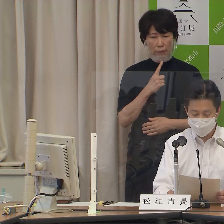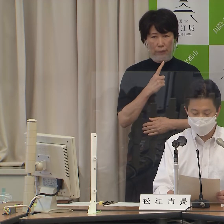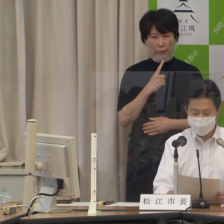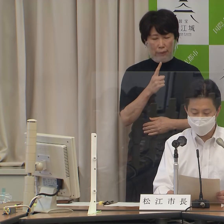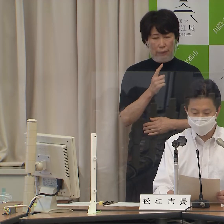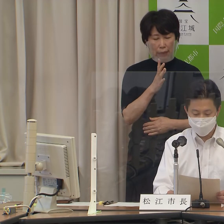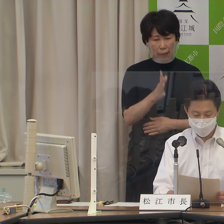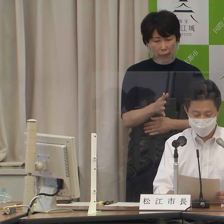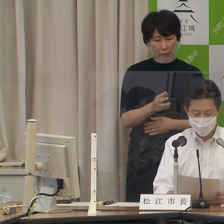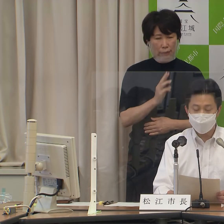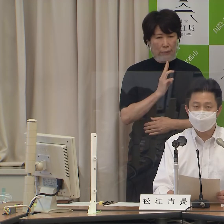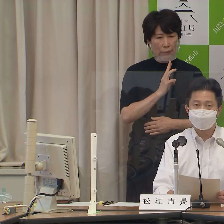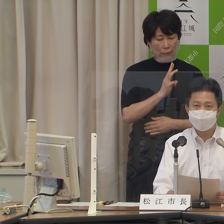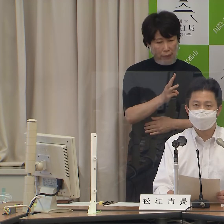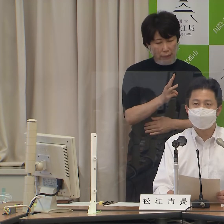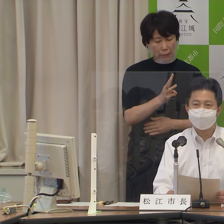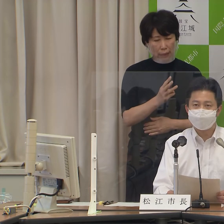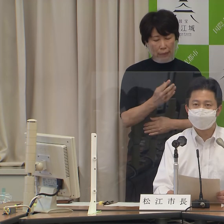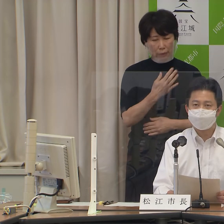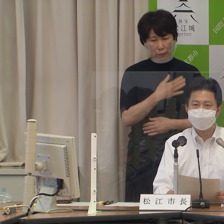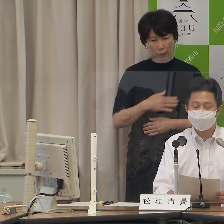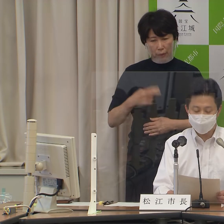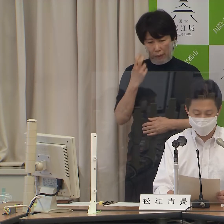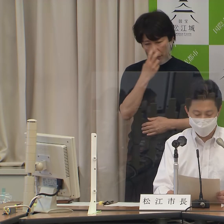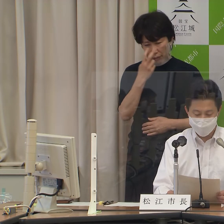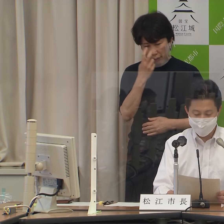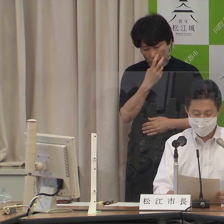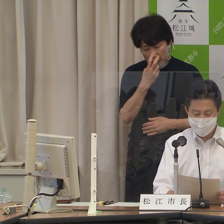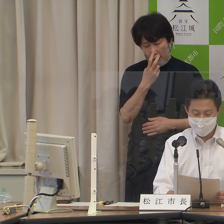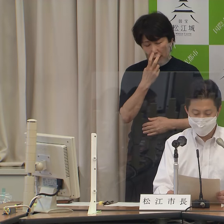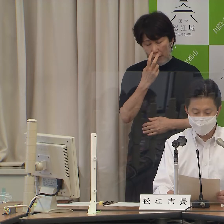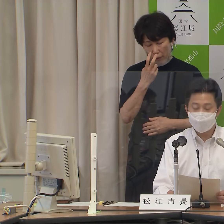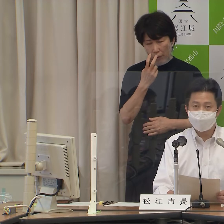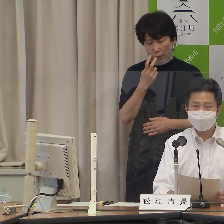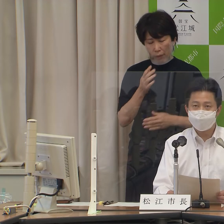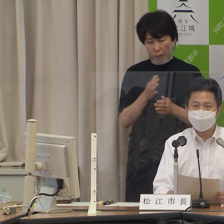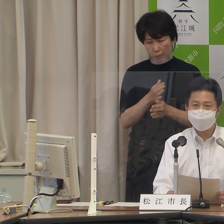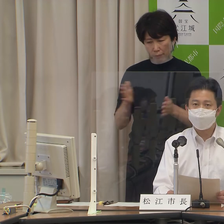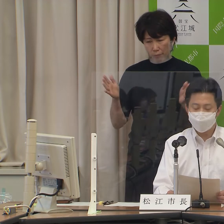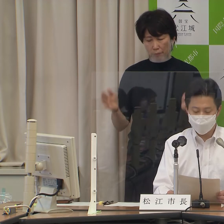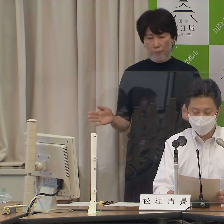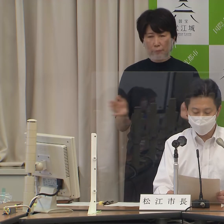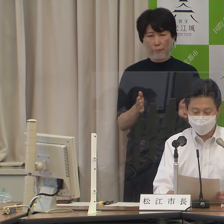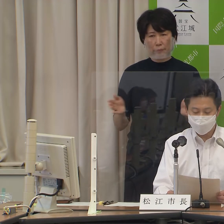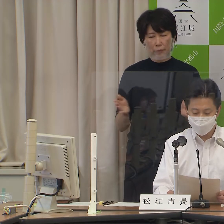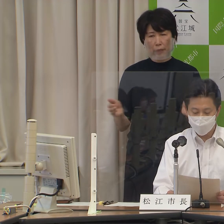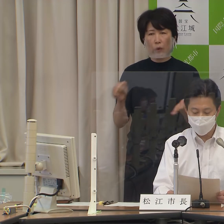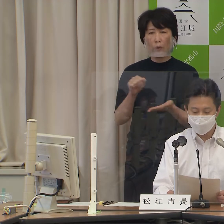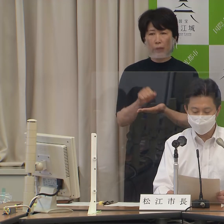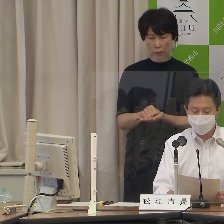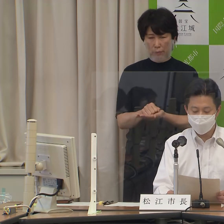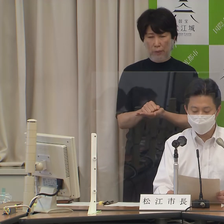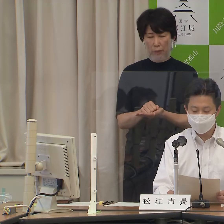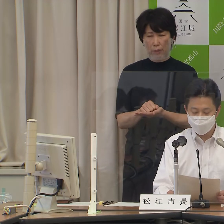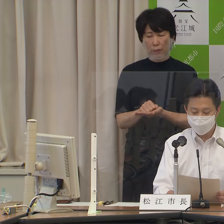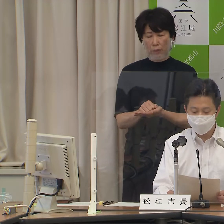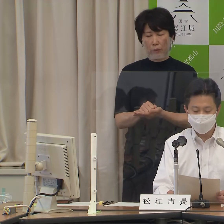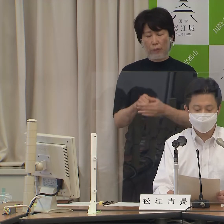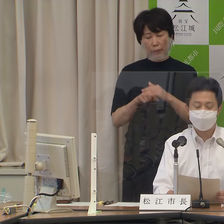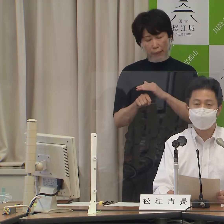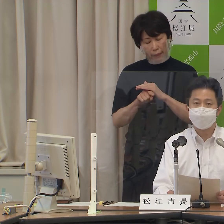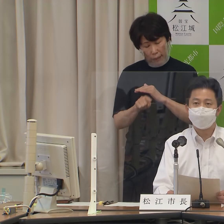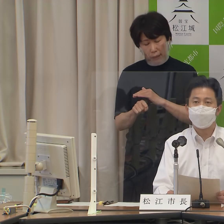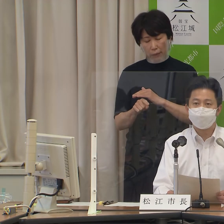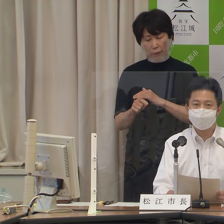診、3歳児検診を一旦延期させていただきます。これは担当の保健師を松江保健所に派